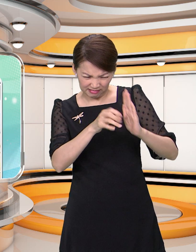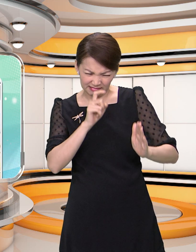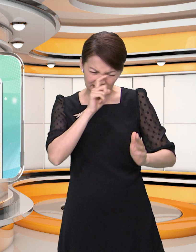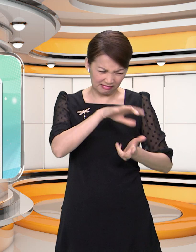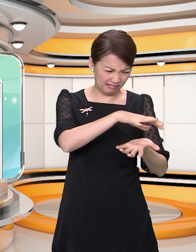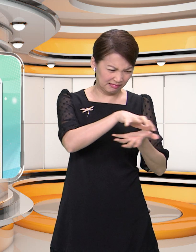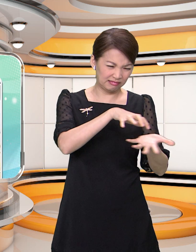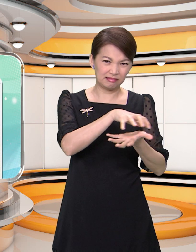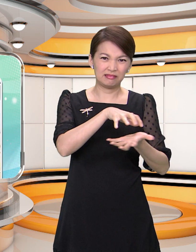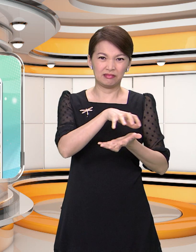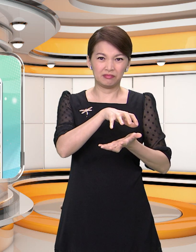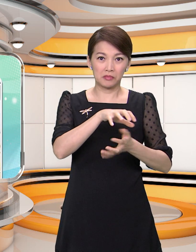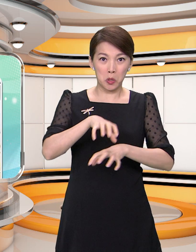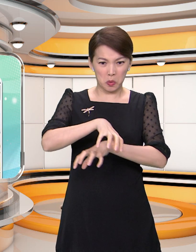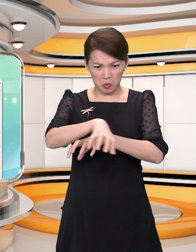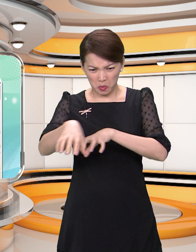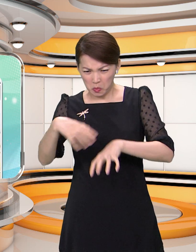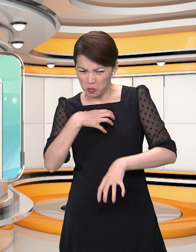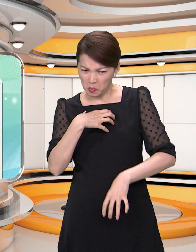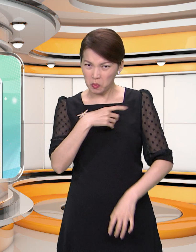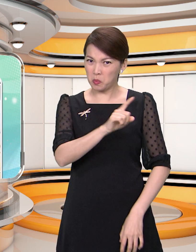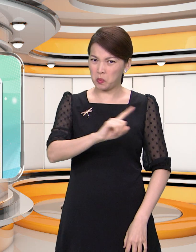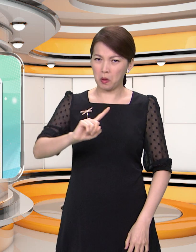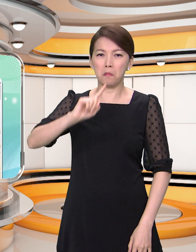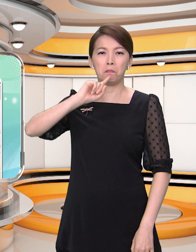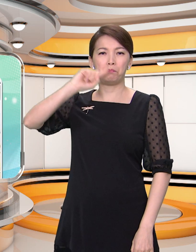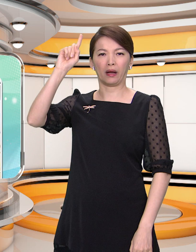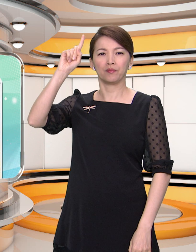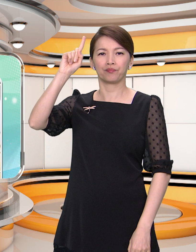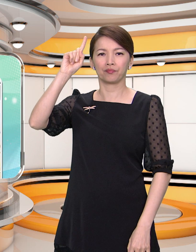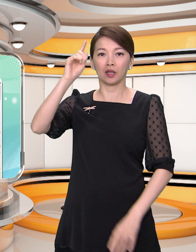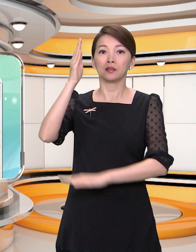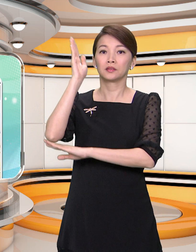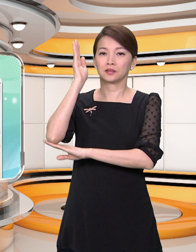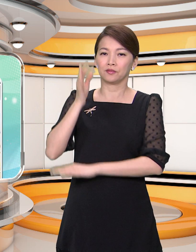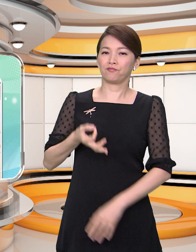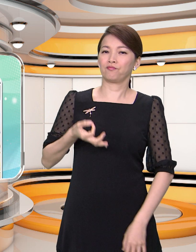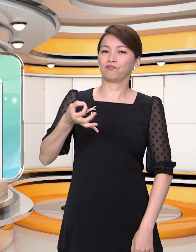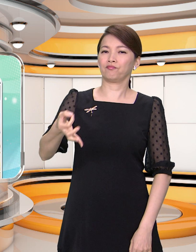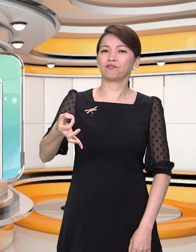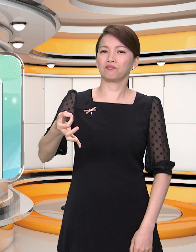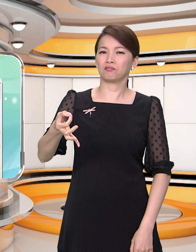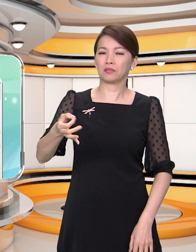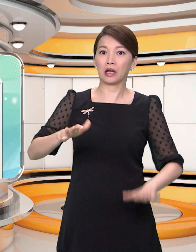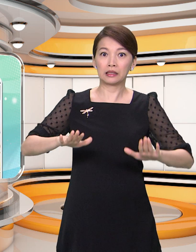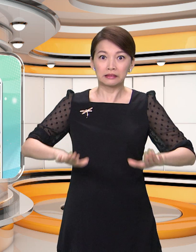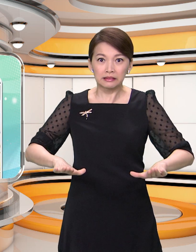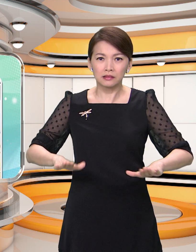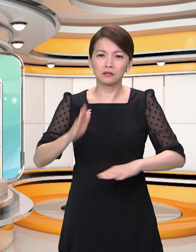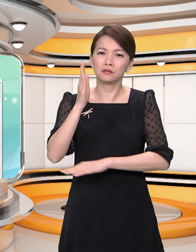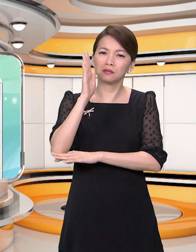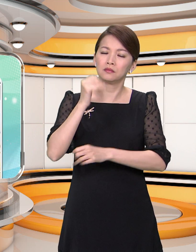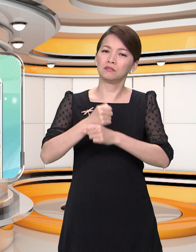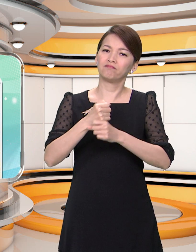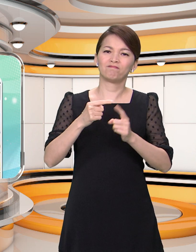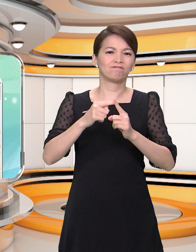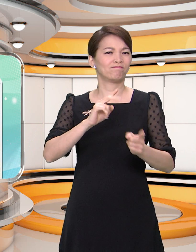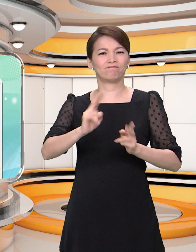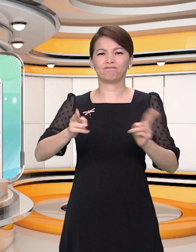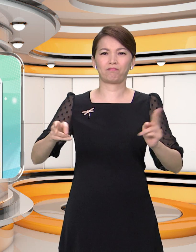举奖励金，因为劳检人力不足，现在劳动部决议从4月份开始